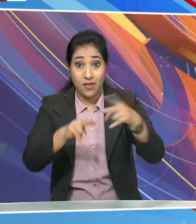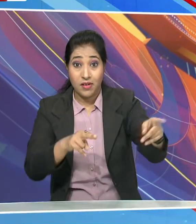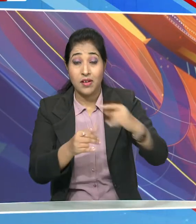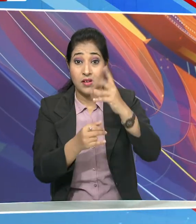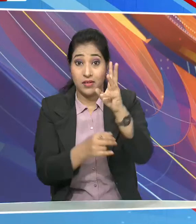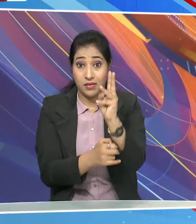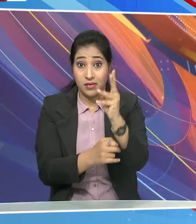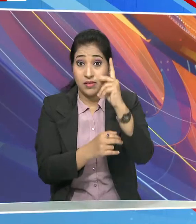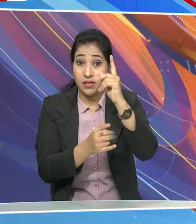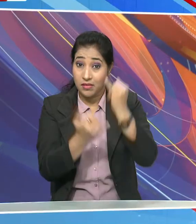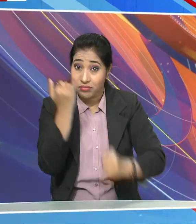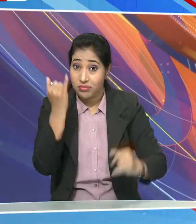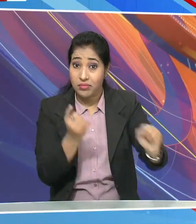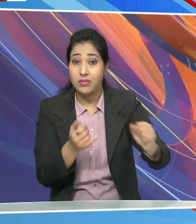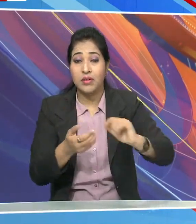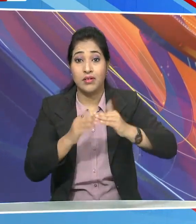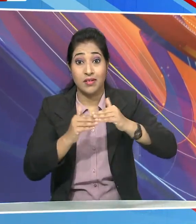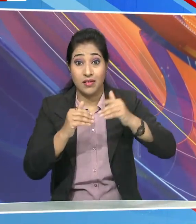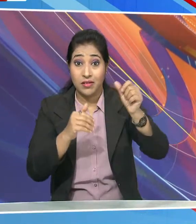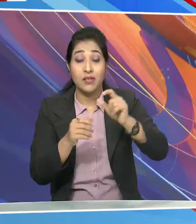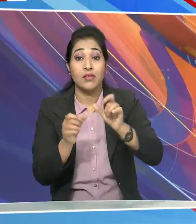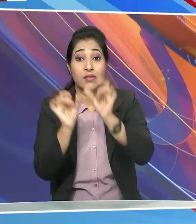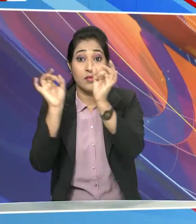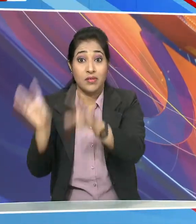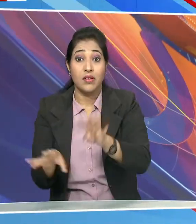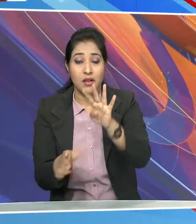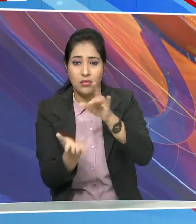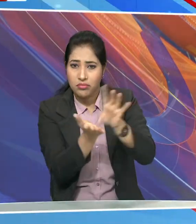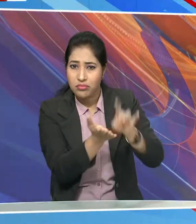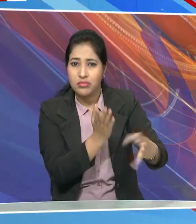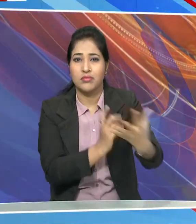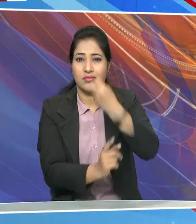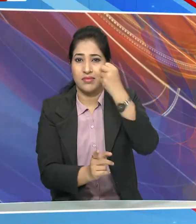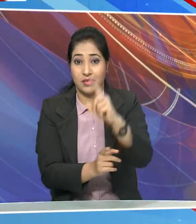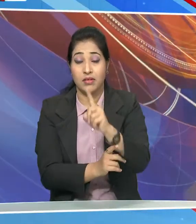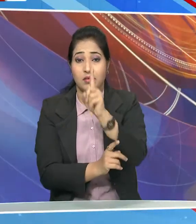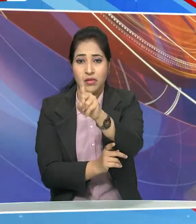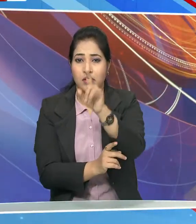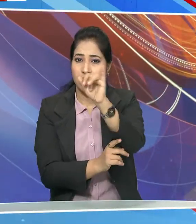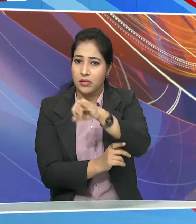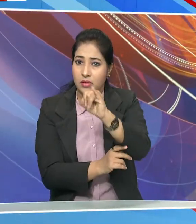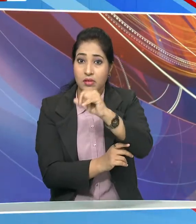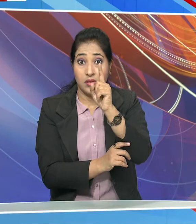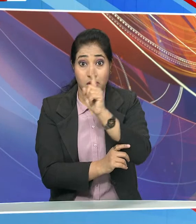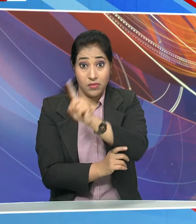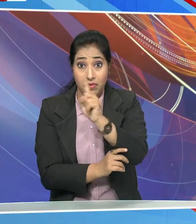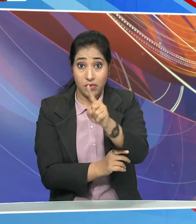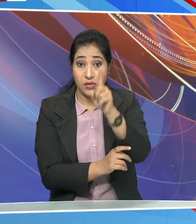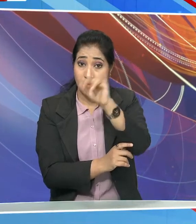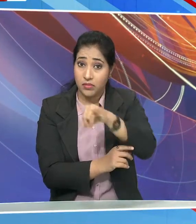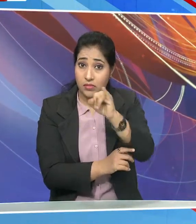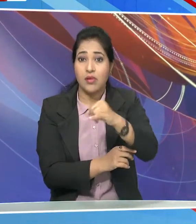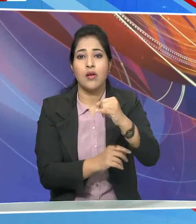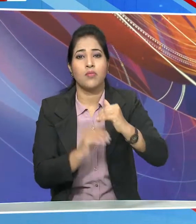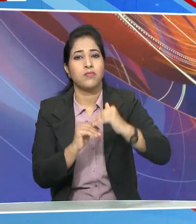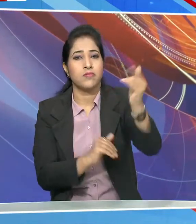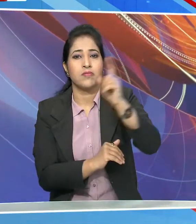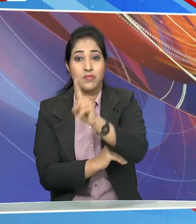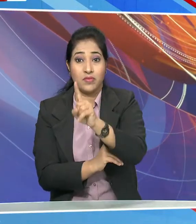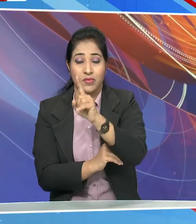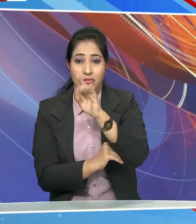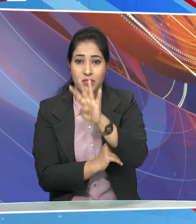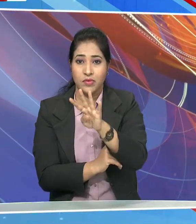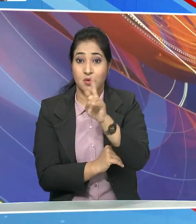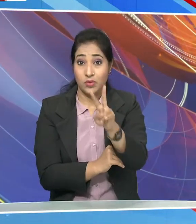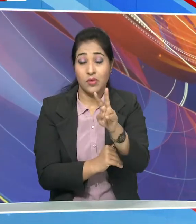ऑस्ट्रेलिया ने दूसरी परी में कर विकेट पे 116 रन बना लिए हैं इस तरह ऑस्ट्रेलिया की कल बढ़ते 142 रन की हो गई है और ऑस्ट्रेलिया की